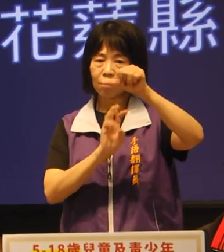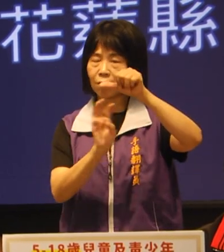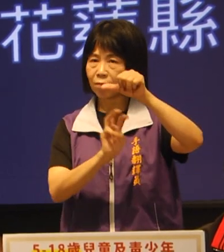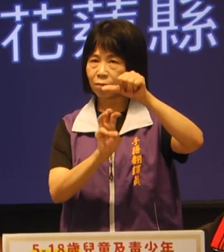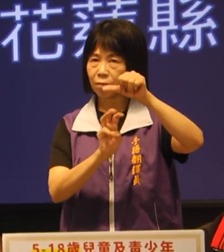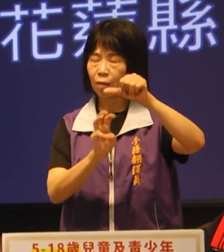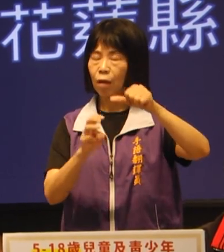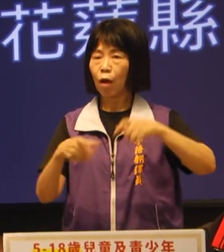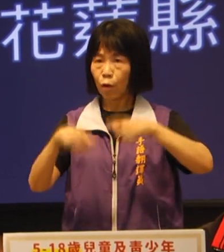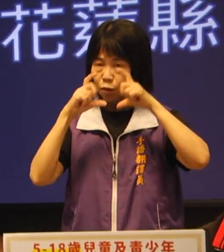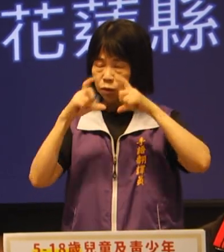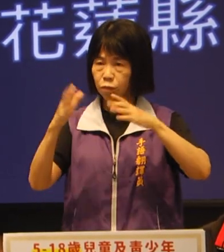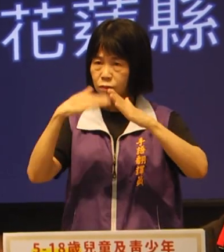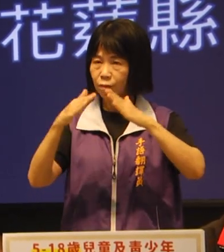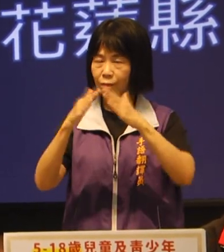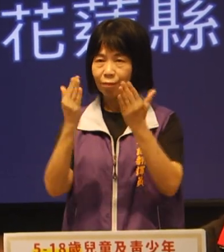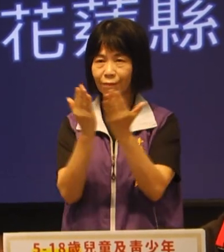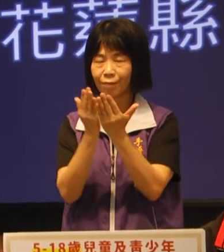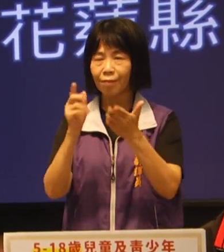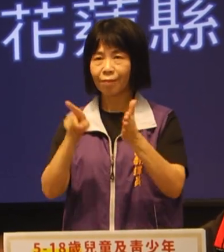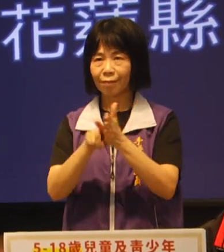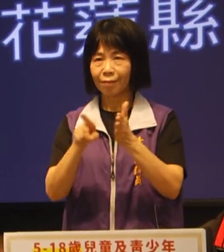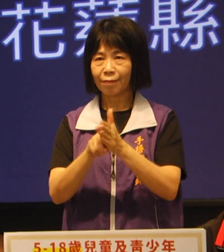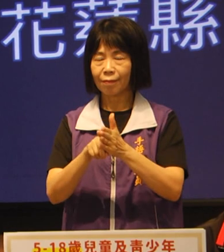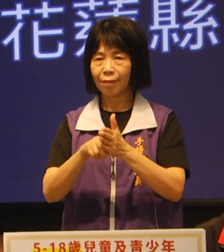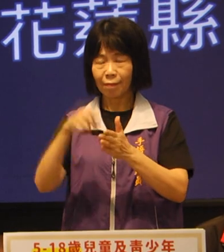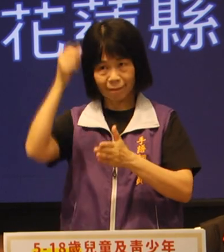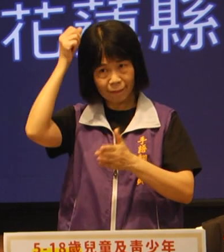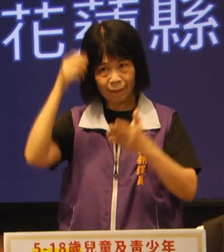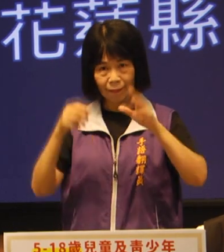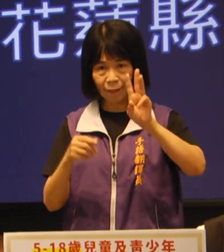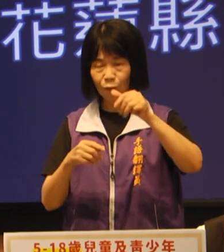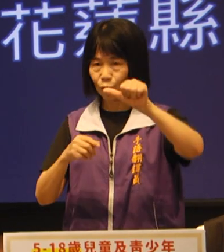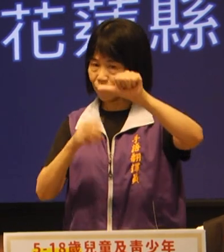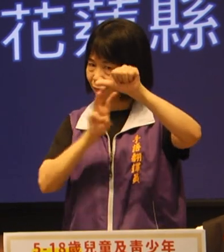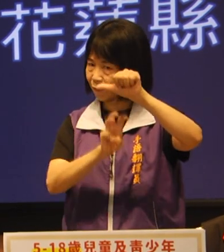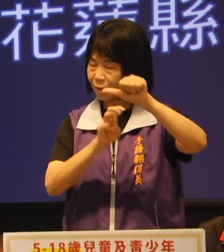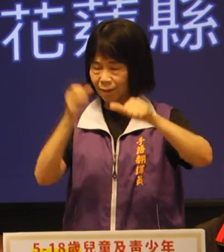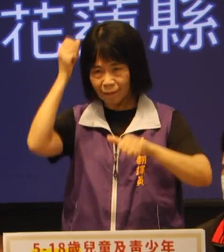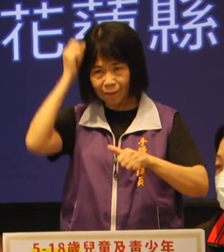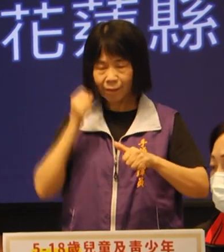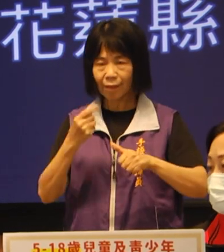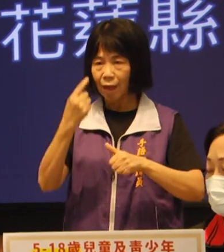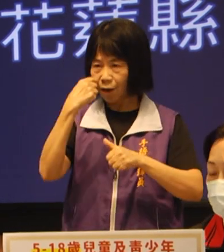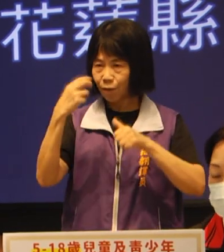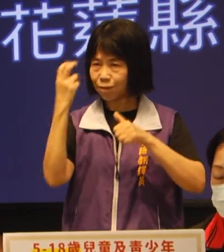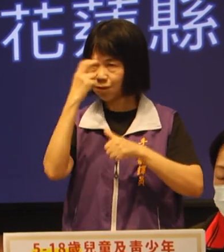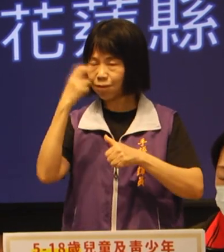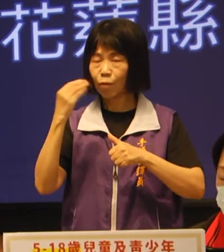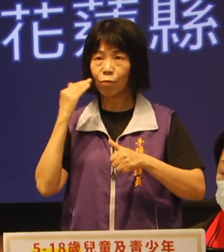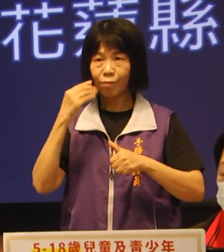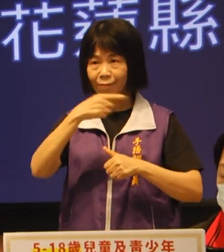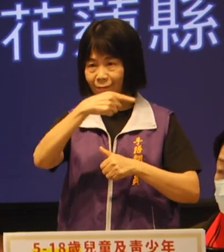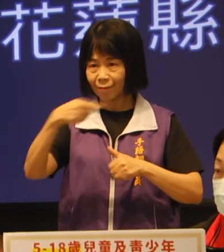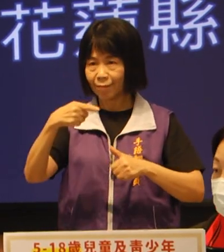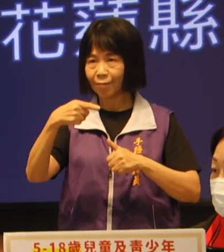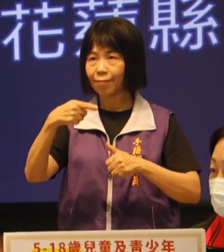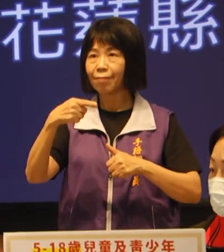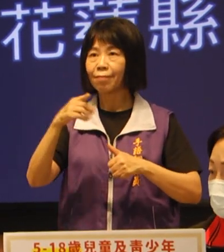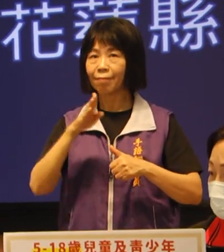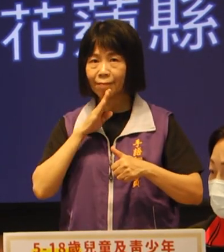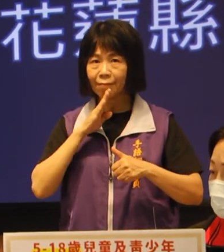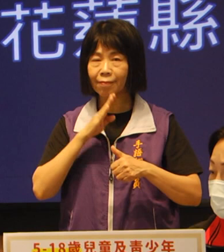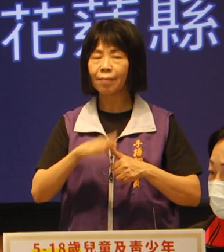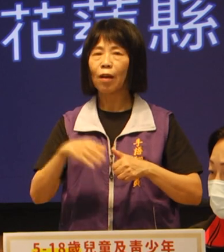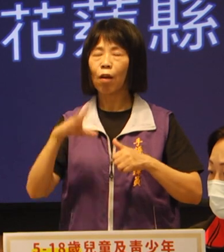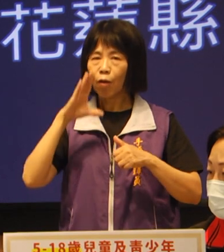要恢复上课的时候，在30号当天的早上必须进行快筛，那快筛阴性的结果之后呢，再进